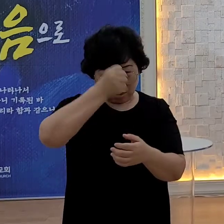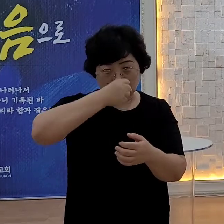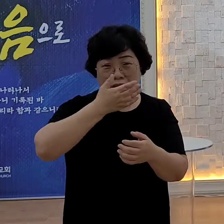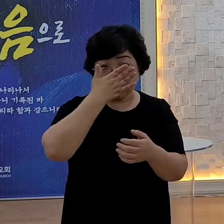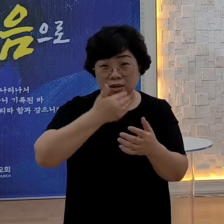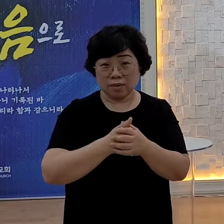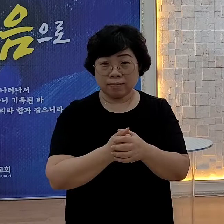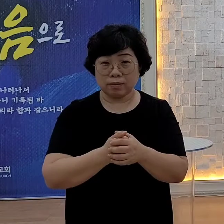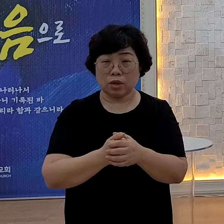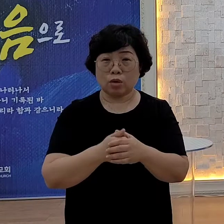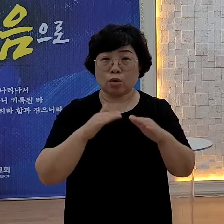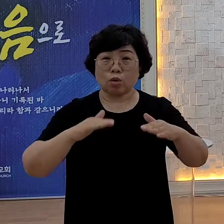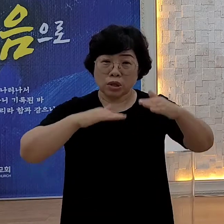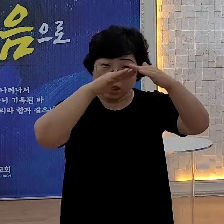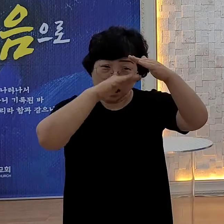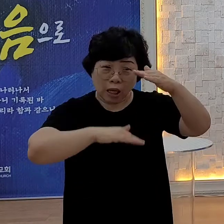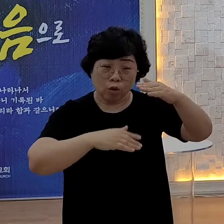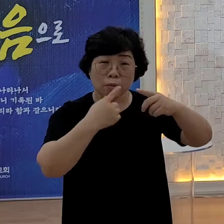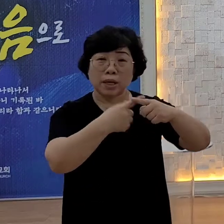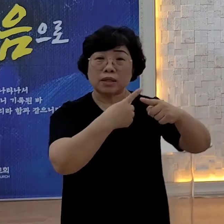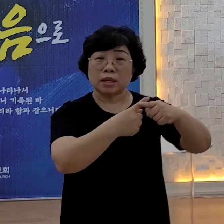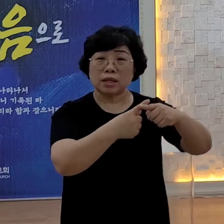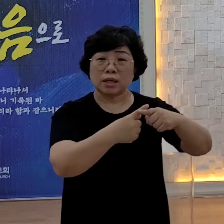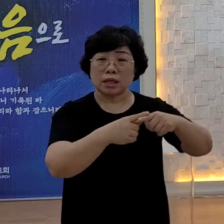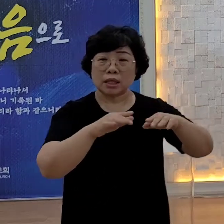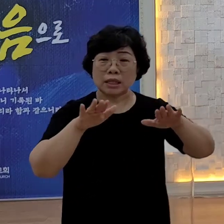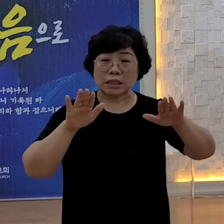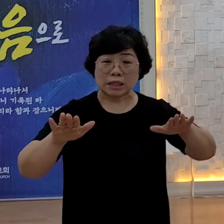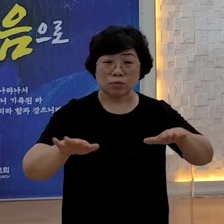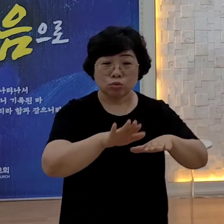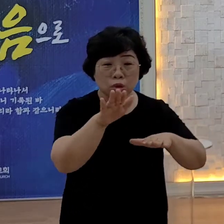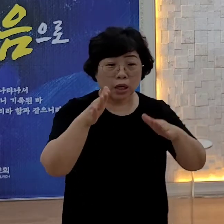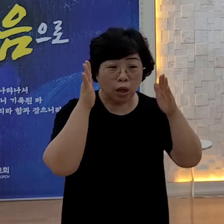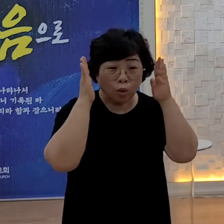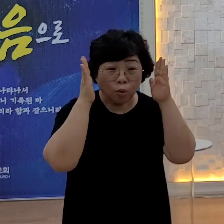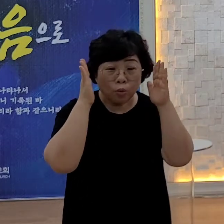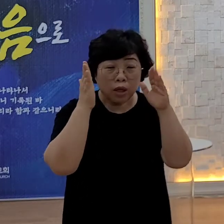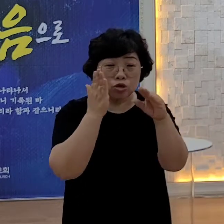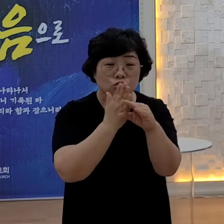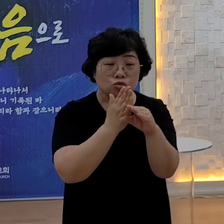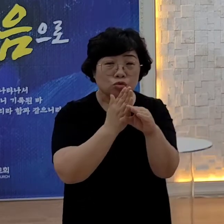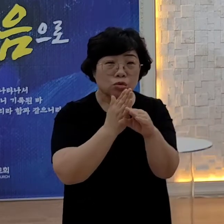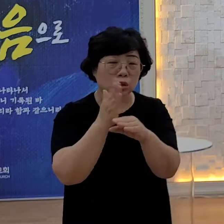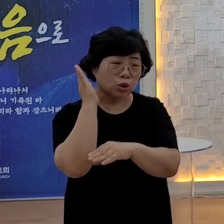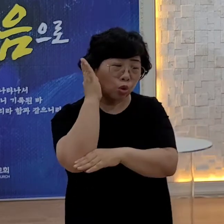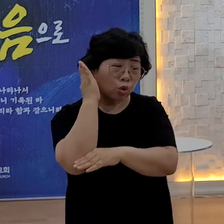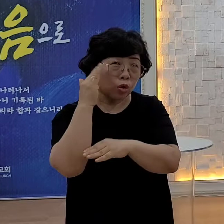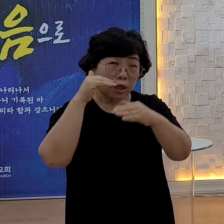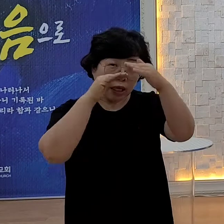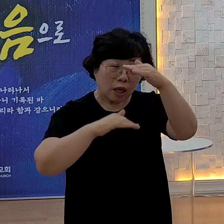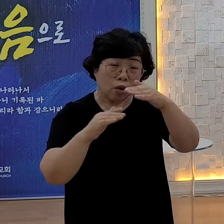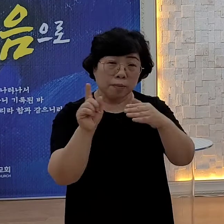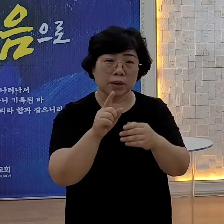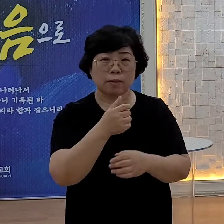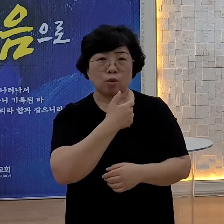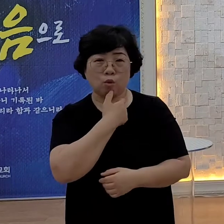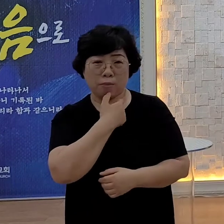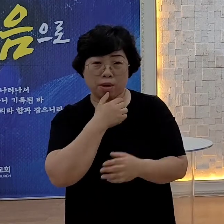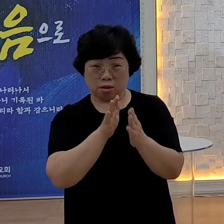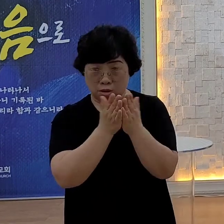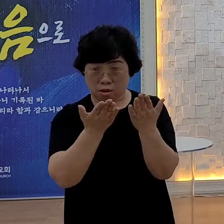본문도 마찬가지입니다. 지금 우리가 로마서를 살펴보고 있잖아요. 그럼 지금 말하고자 하는 요지가 뭔가, 요점이